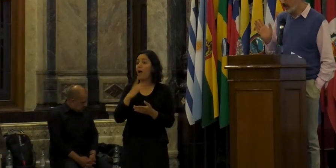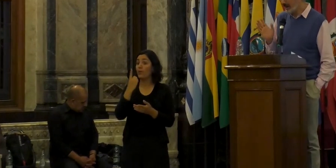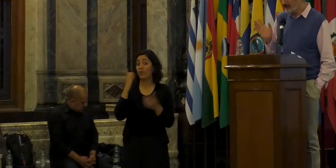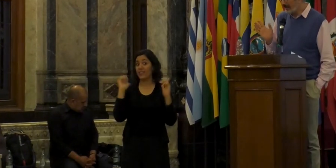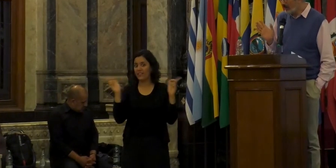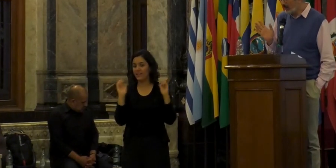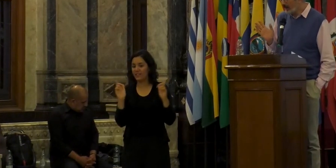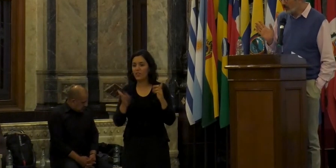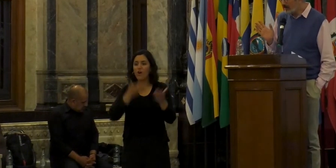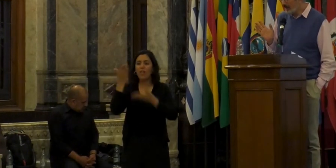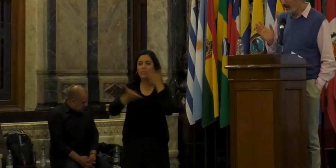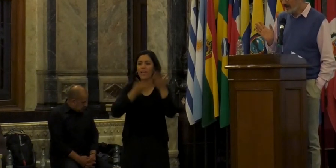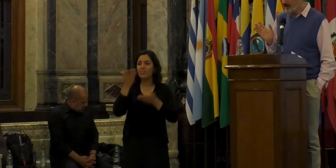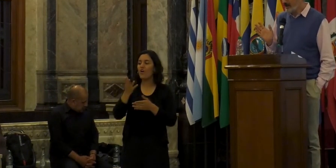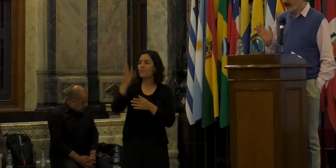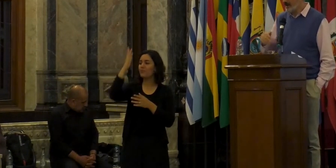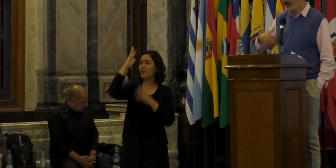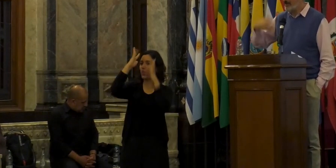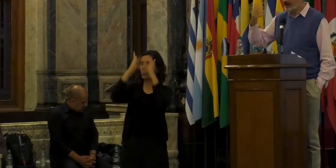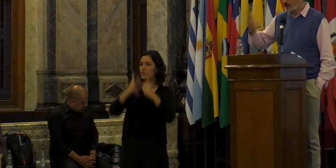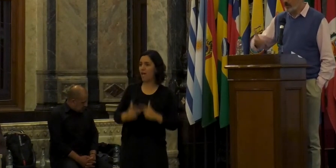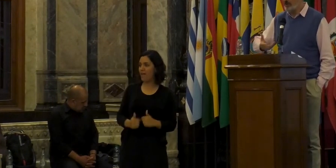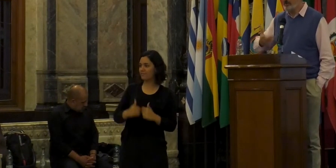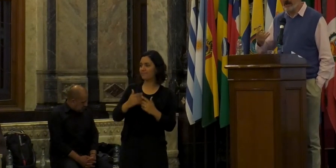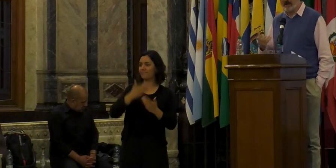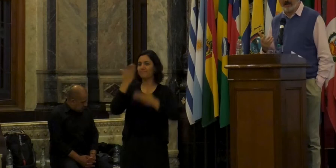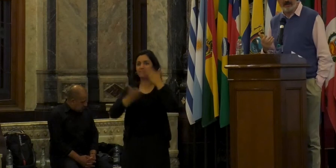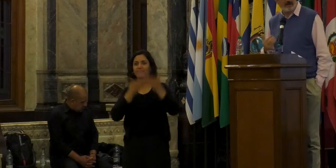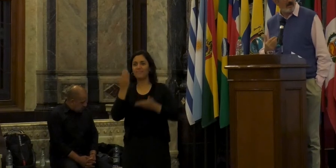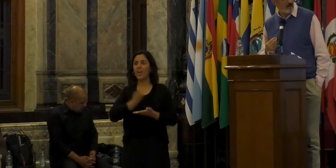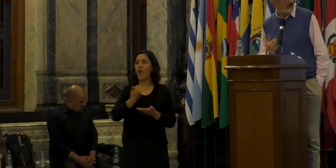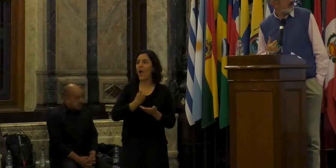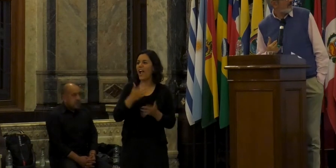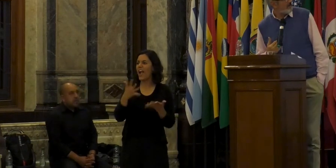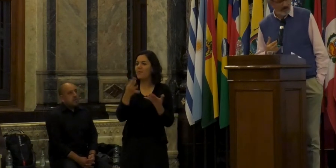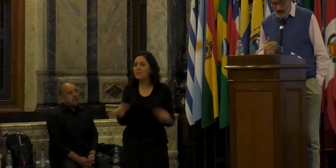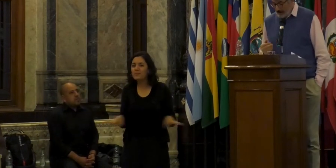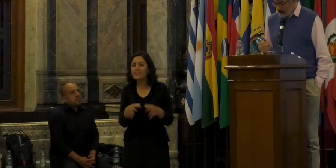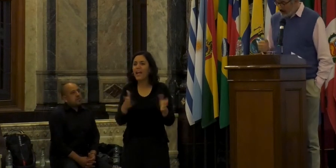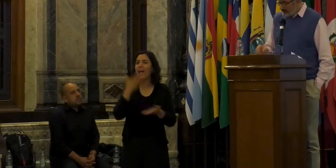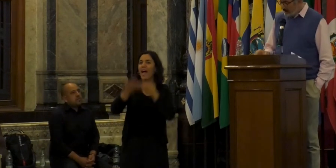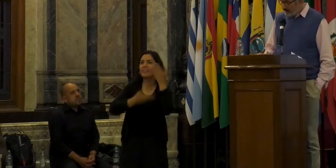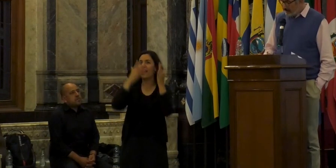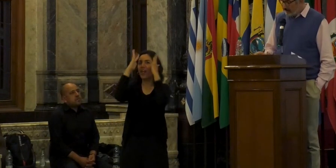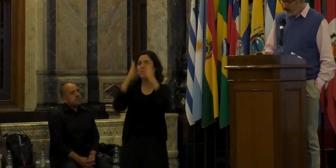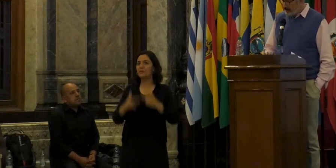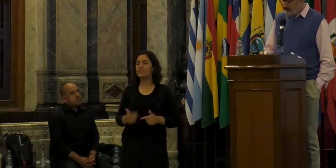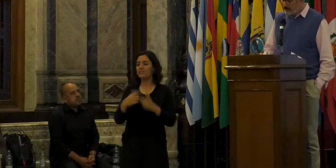que se llamaba Cantando bajo la ducha, que hacíamos repertorio musical, etcétera. Entonces,